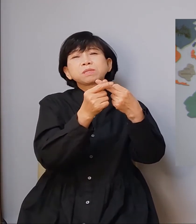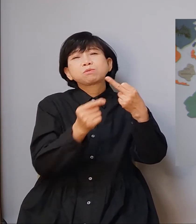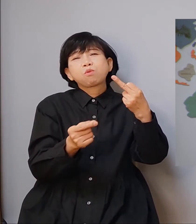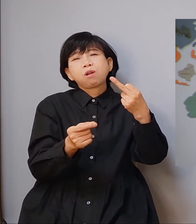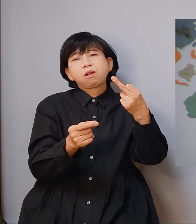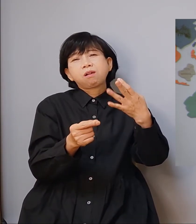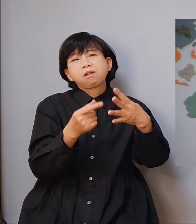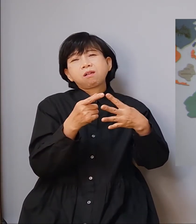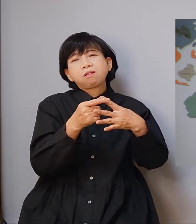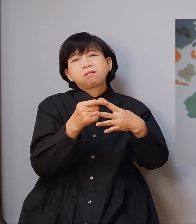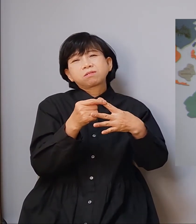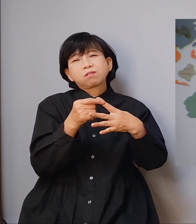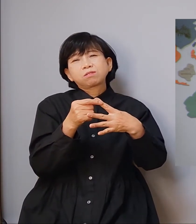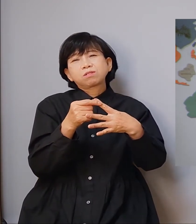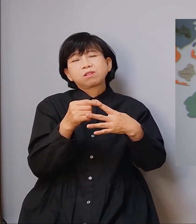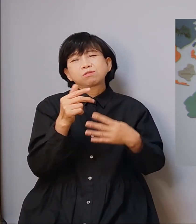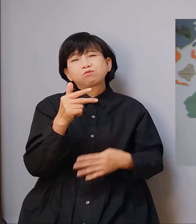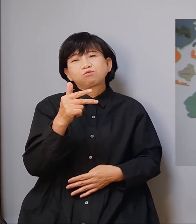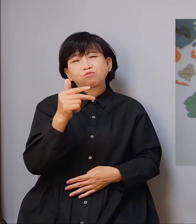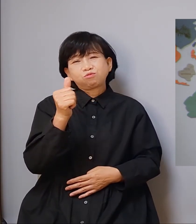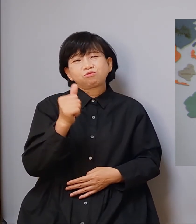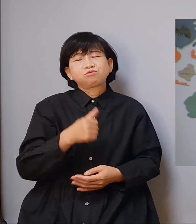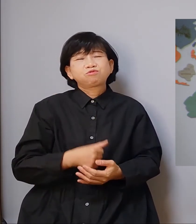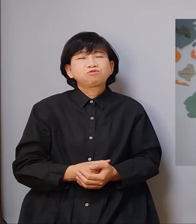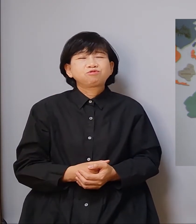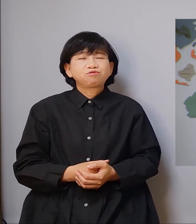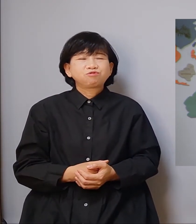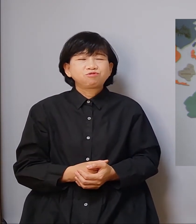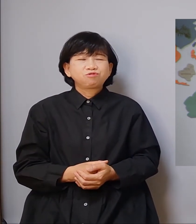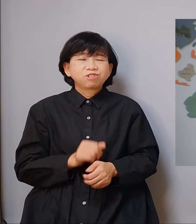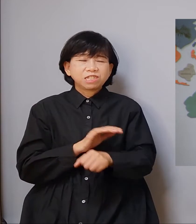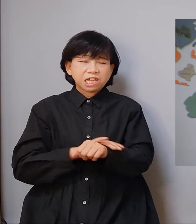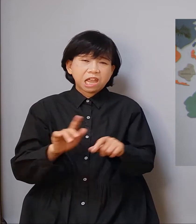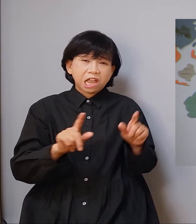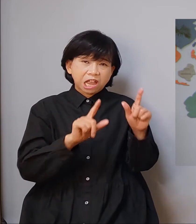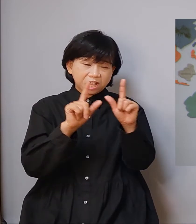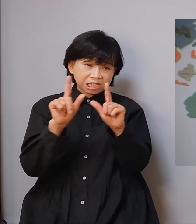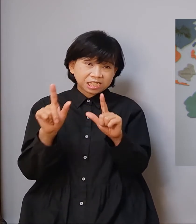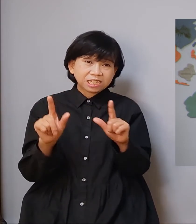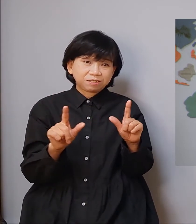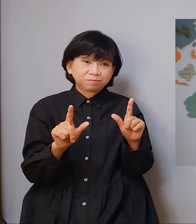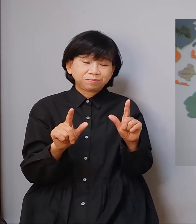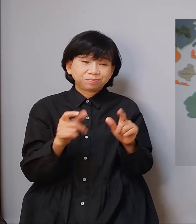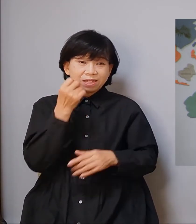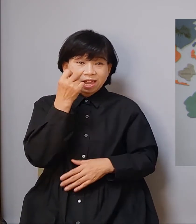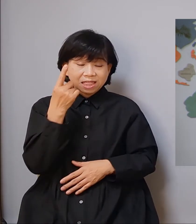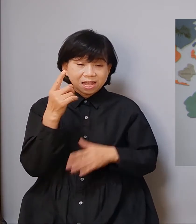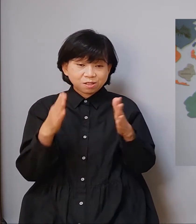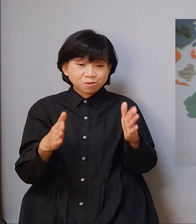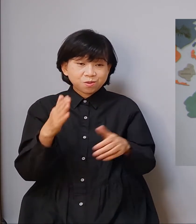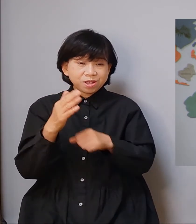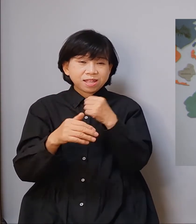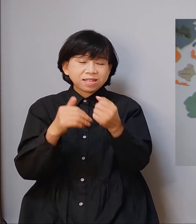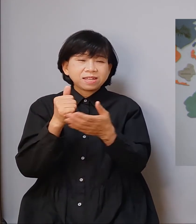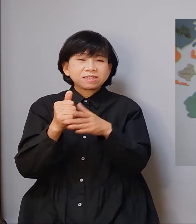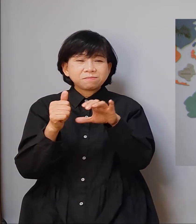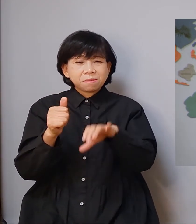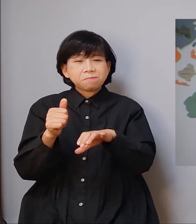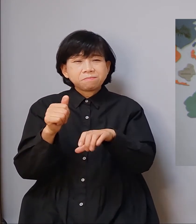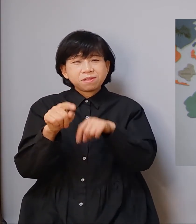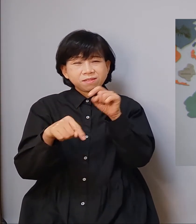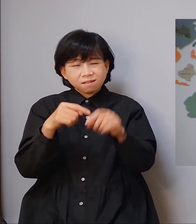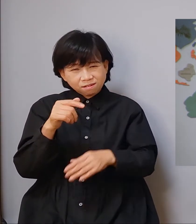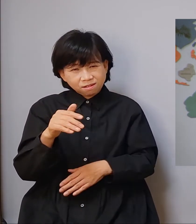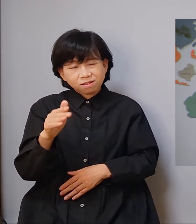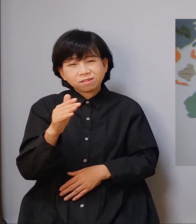주일, 여러분 12월 한 달을 잘 보내셔야 돼요. 12월 한 달 동안 하나님 앞에 더 나아가실 수